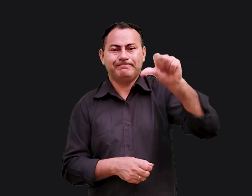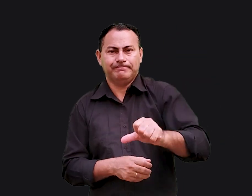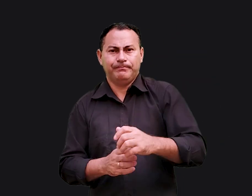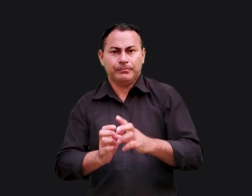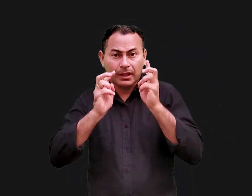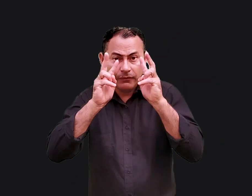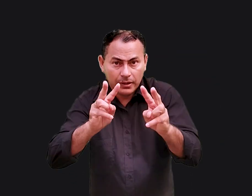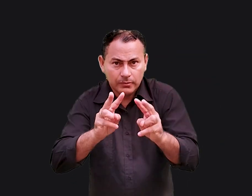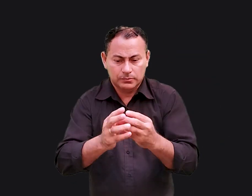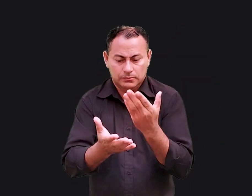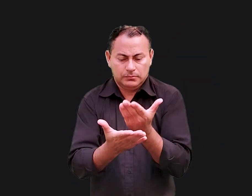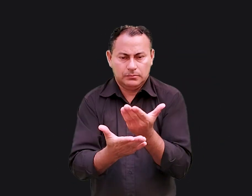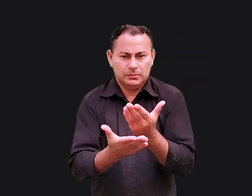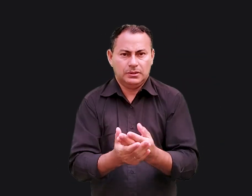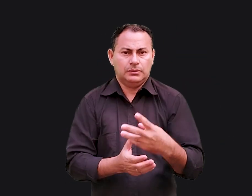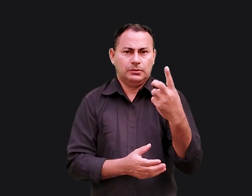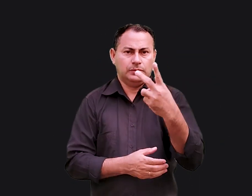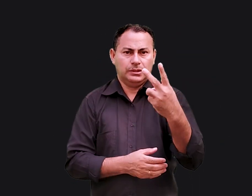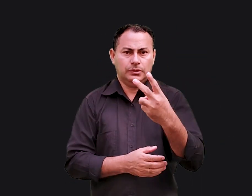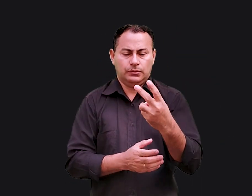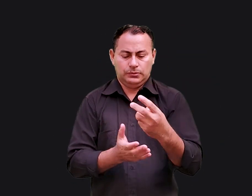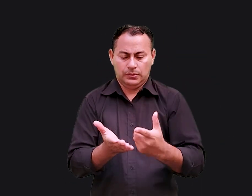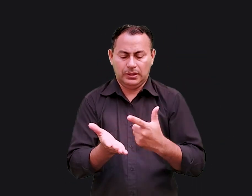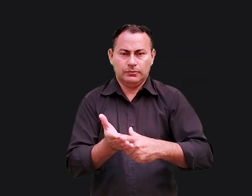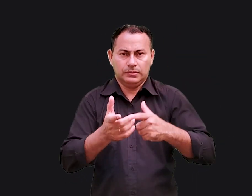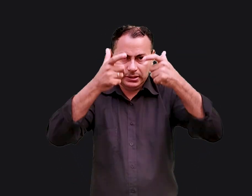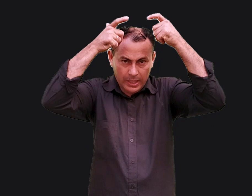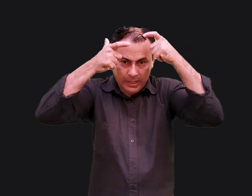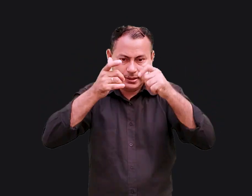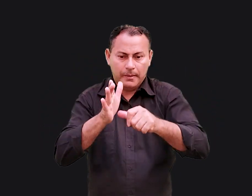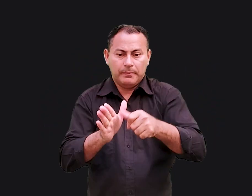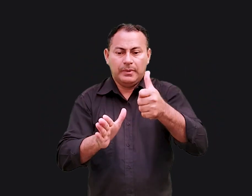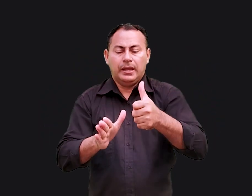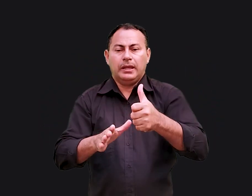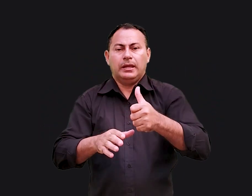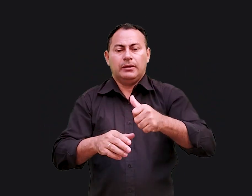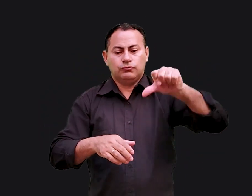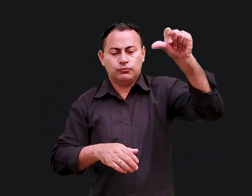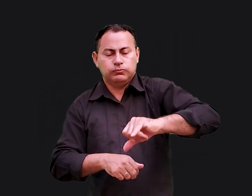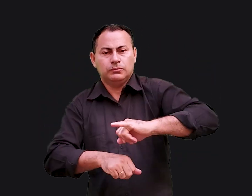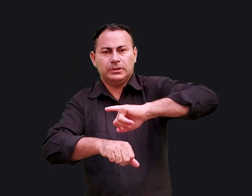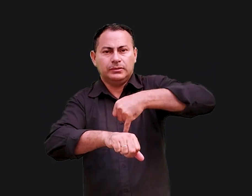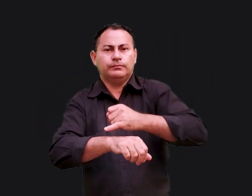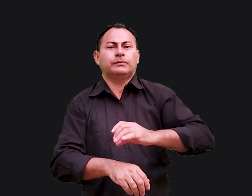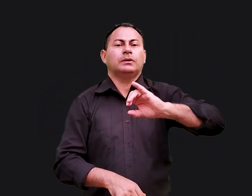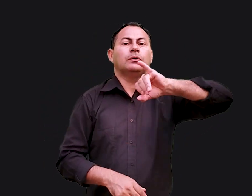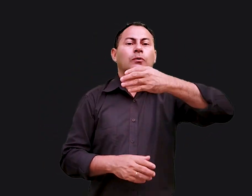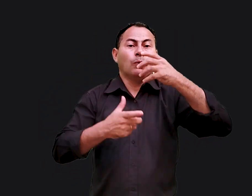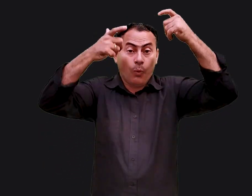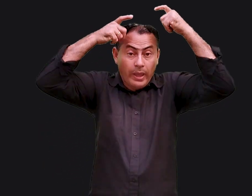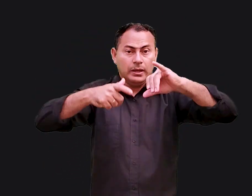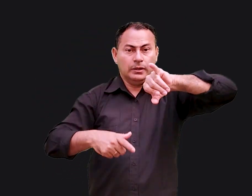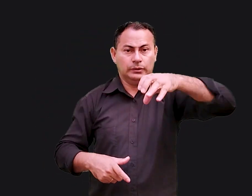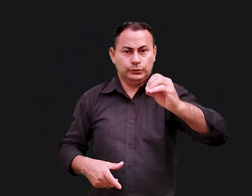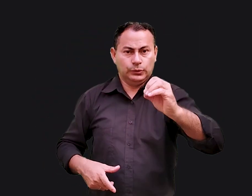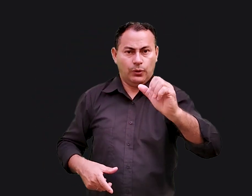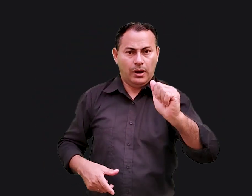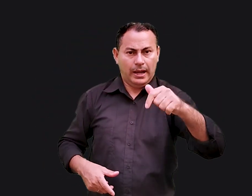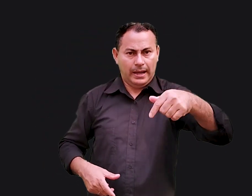anos. Vimos isso no estudo do Segundo Livro de Reis. Na primeira queda de Jerusalém, Jeoaquim era o rei. Ele se